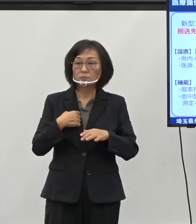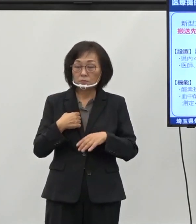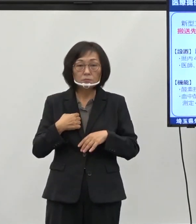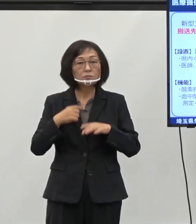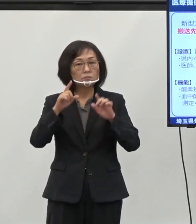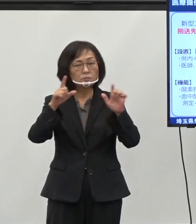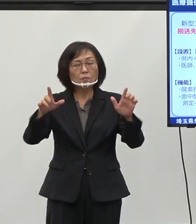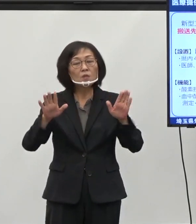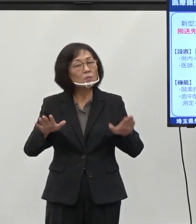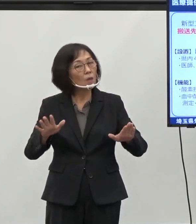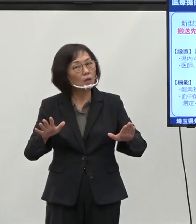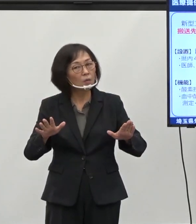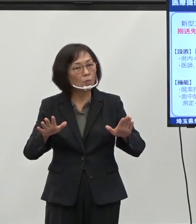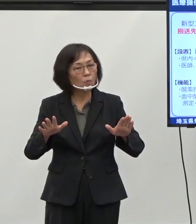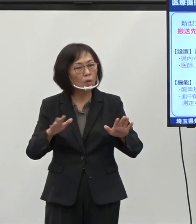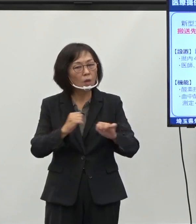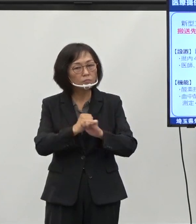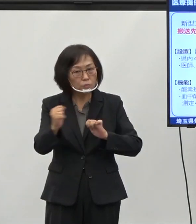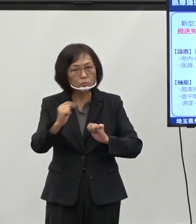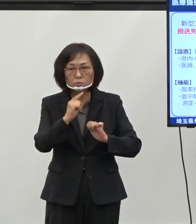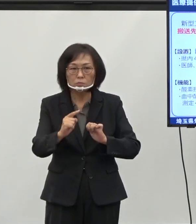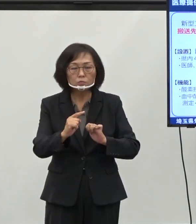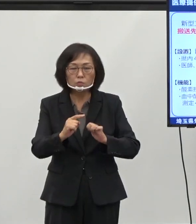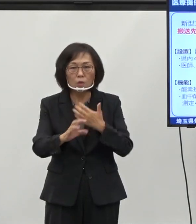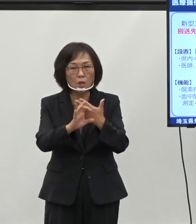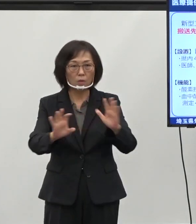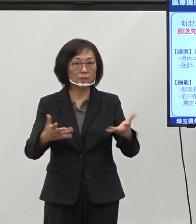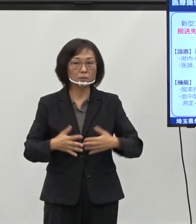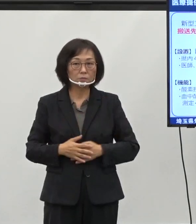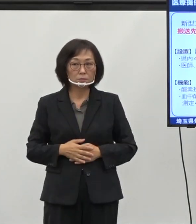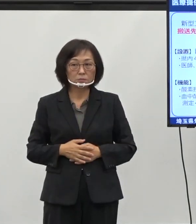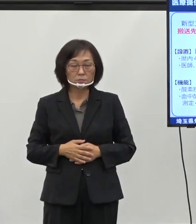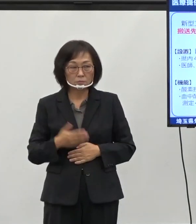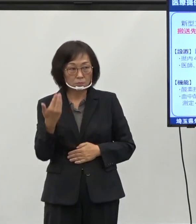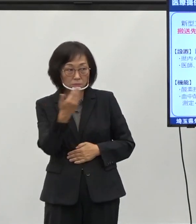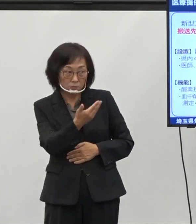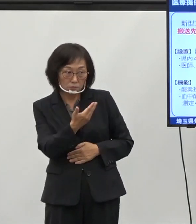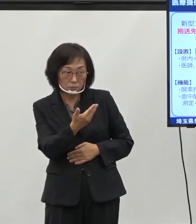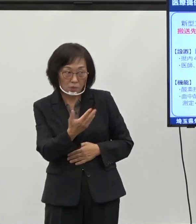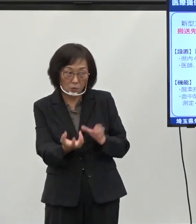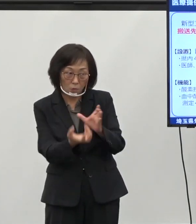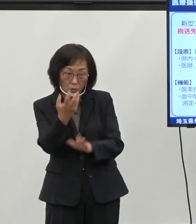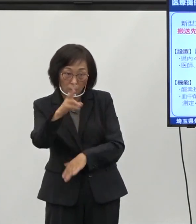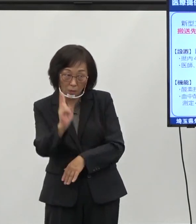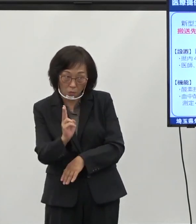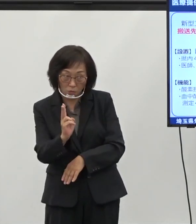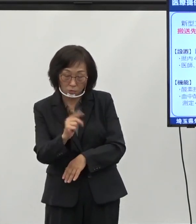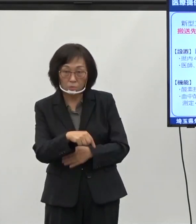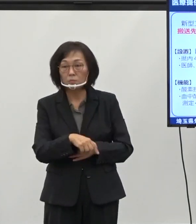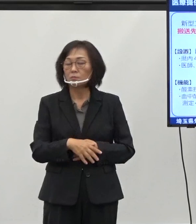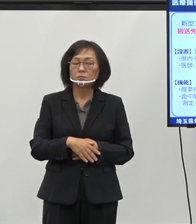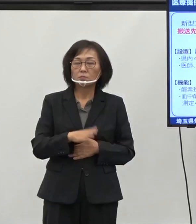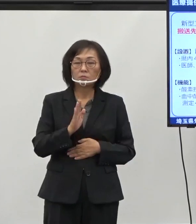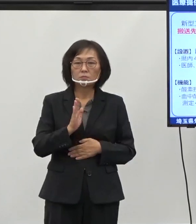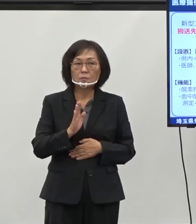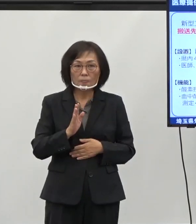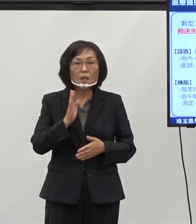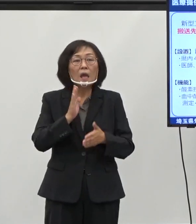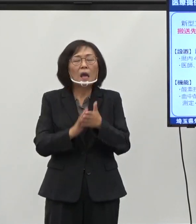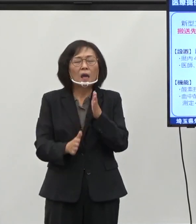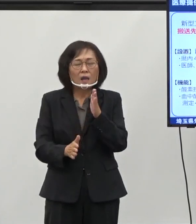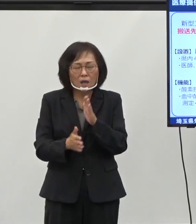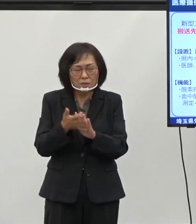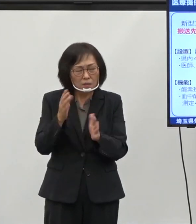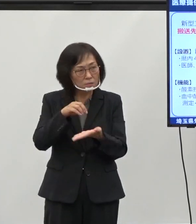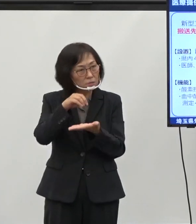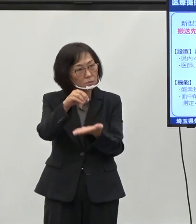ません。 今後それはだから、まだ出てくる可能性はあるけど、わからないというような状況 ですね。新たに出てきたのは、これはもう皆さんに申し上げ